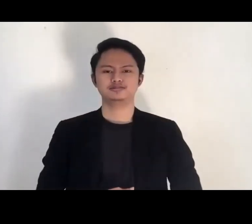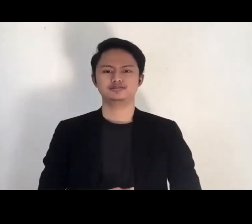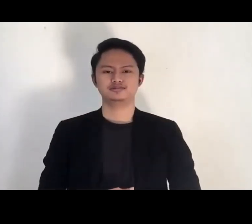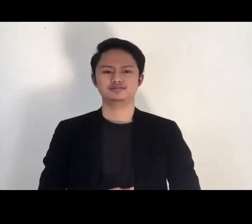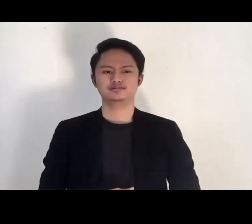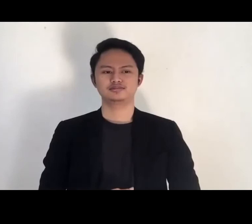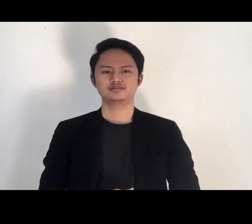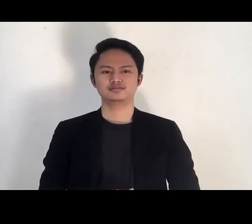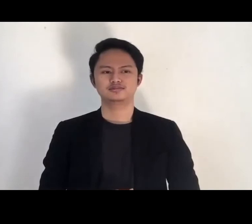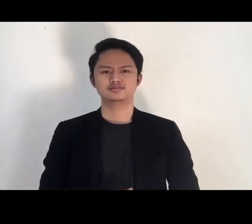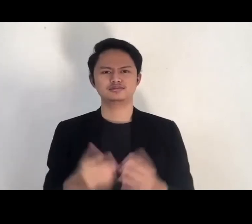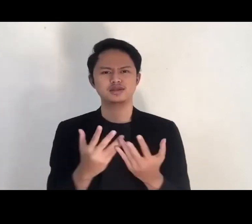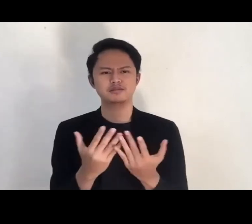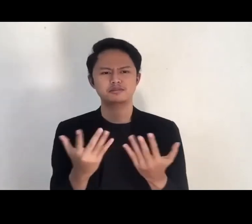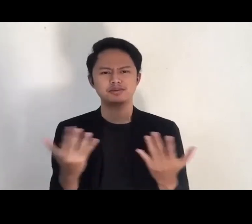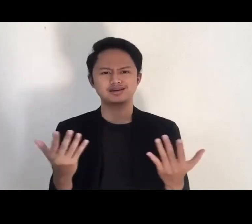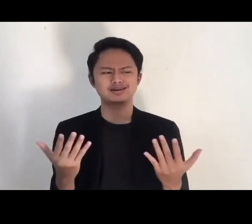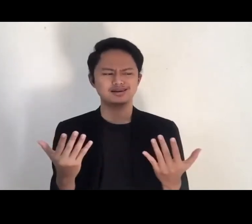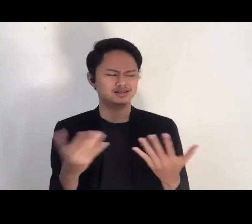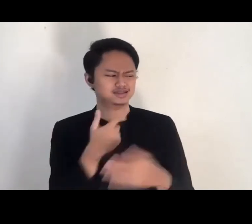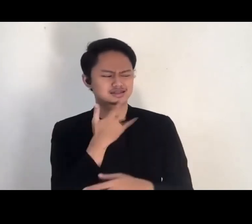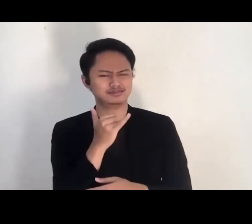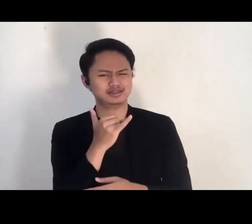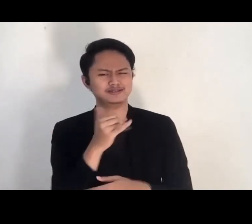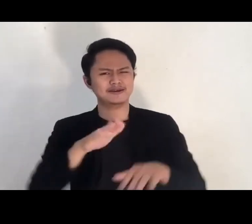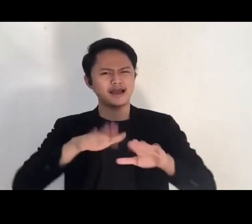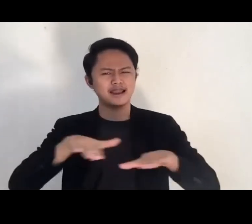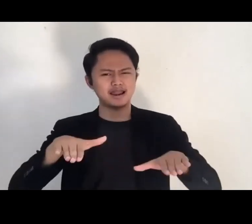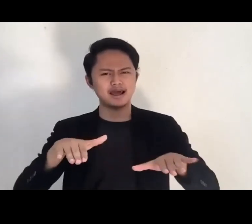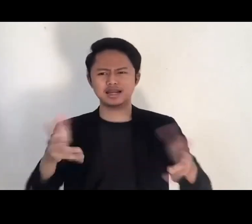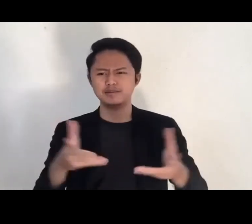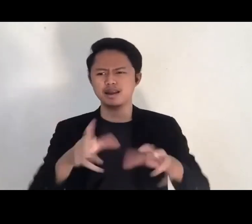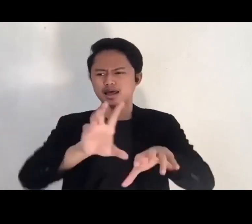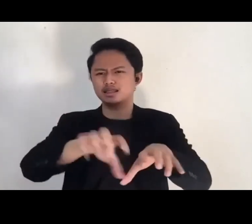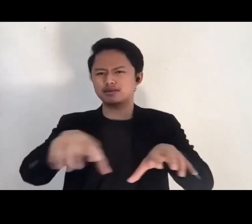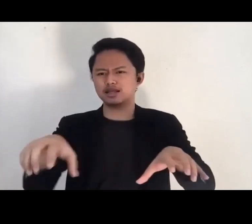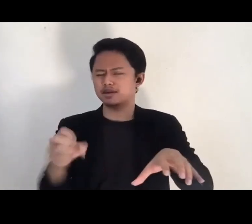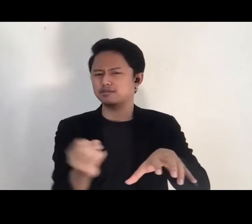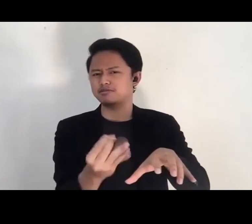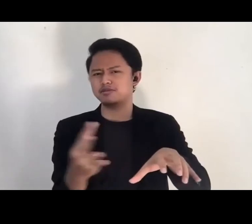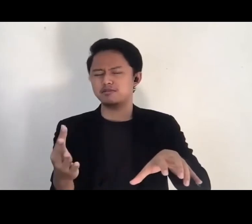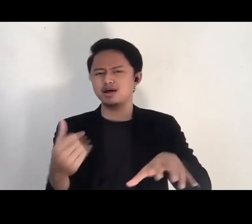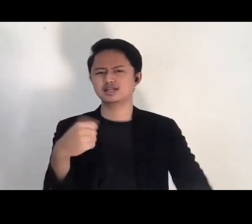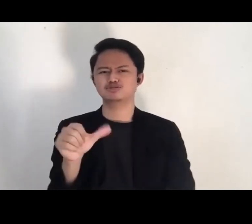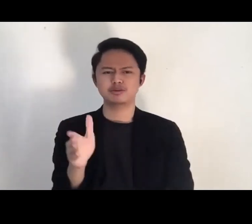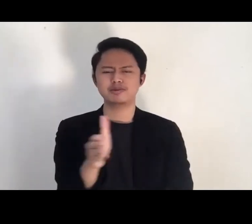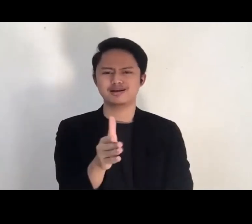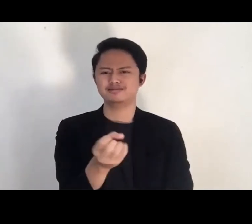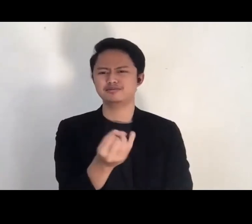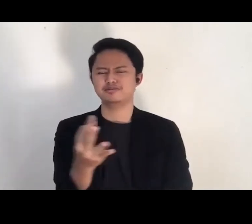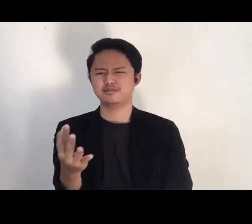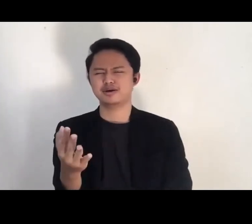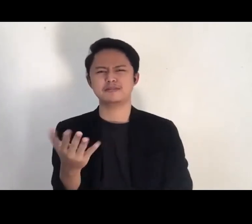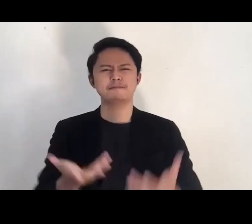keadaan masyarakat kami teristimewa anak-anak kami di wilayah kami Sumba Barat